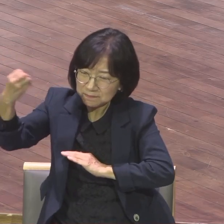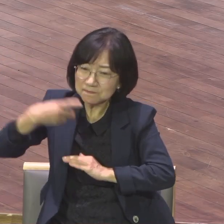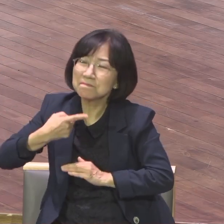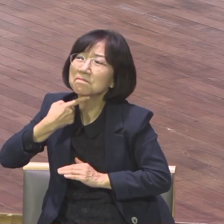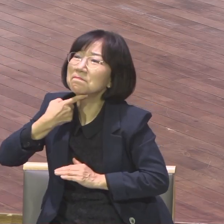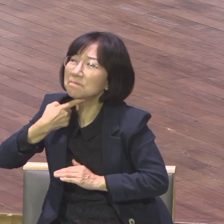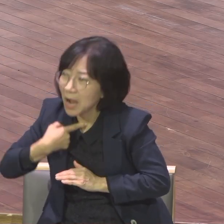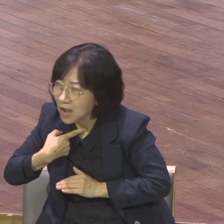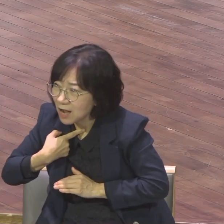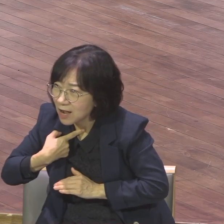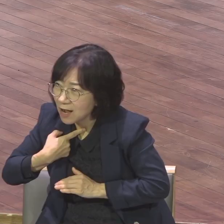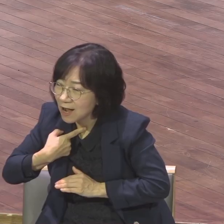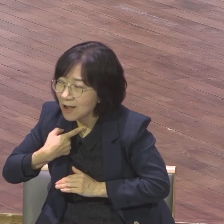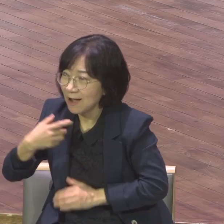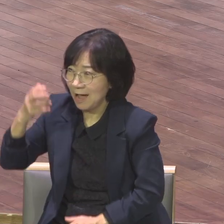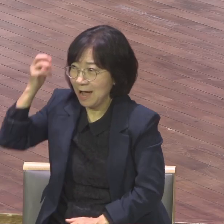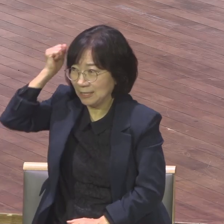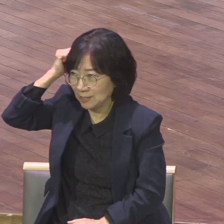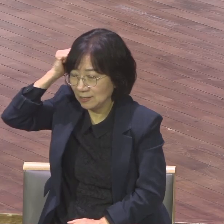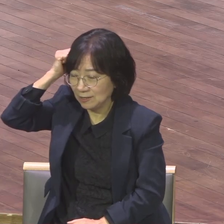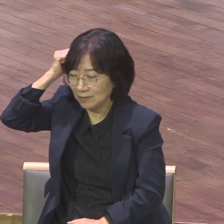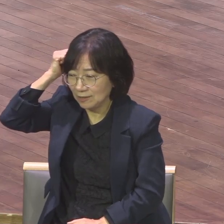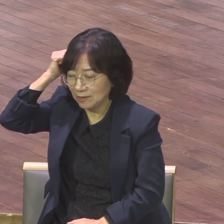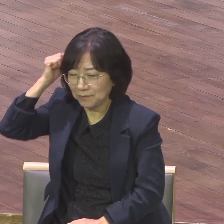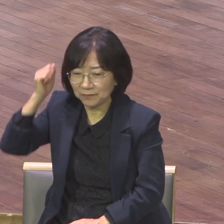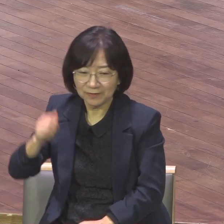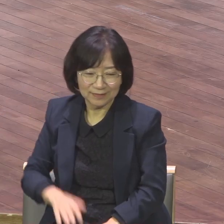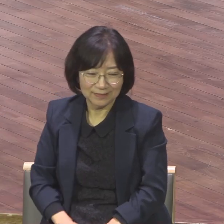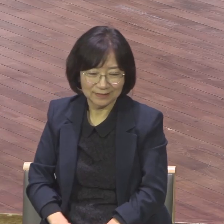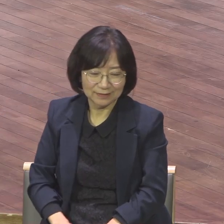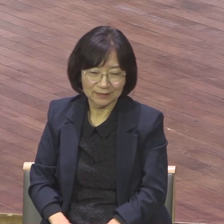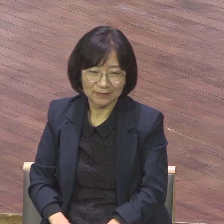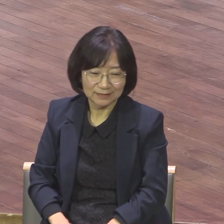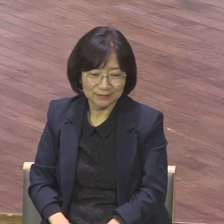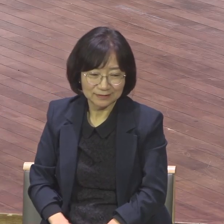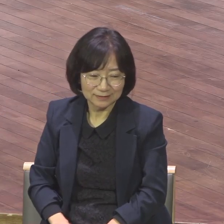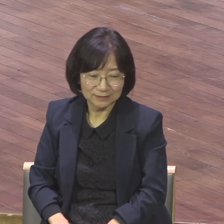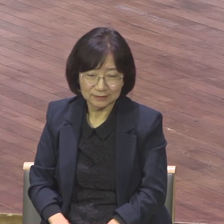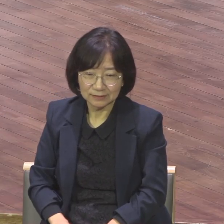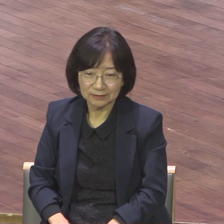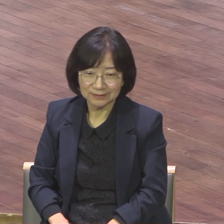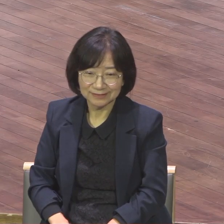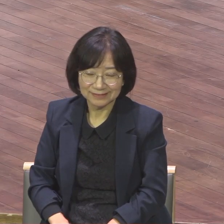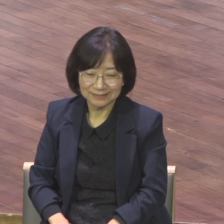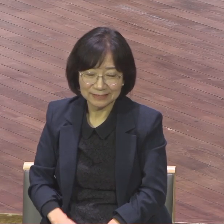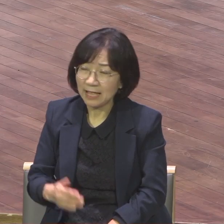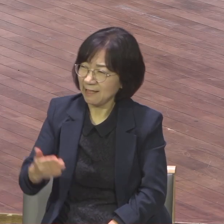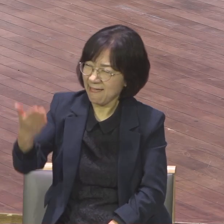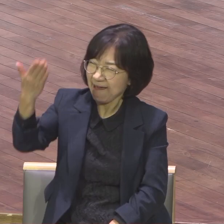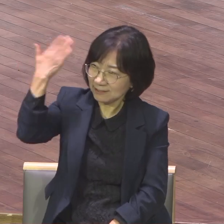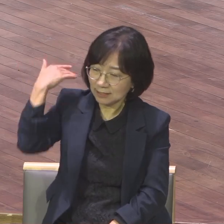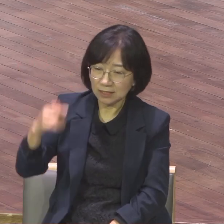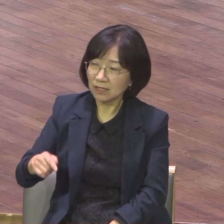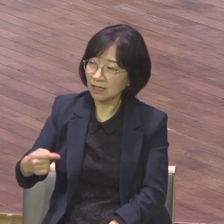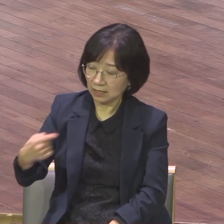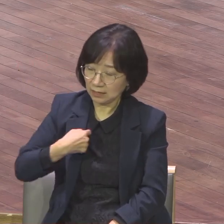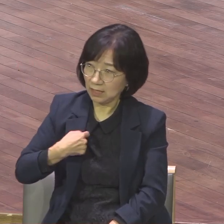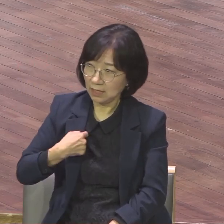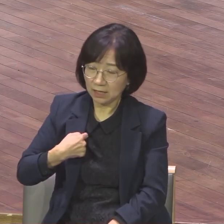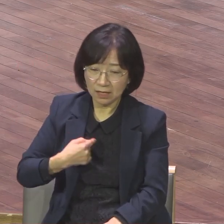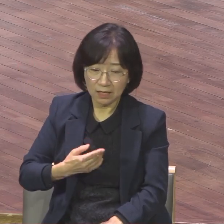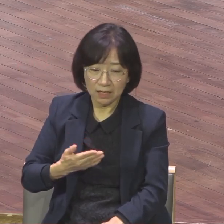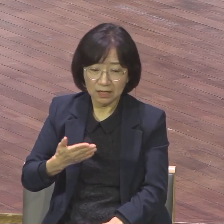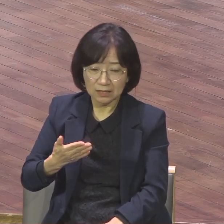하는 이유에 대해서 강하게 요청하는데, 약속하신 거 하나님 전에 분명히 이스라엘 백성들 데리고 가나안 땅으로